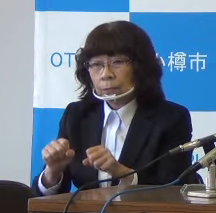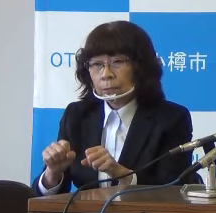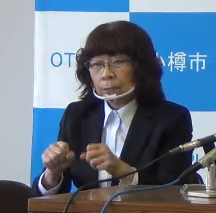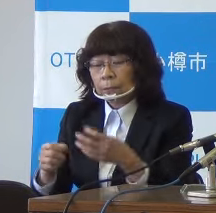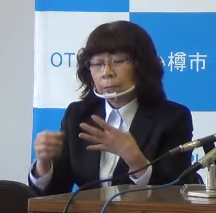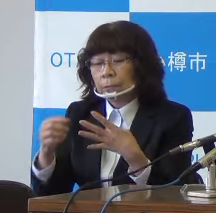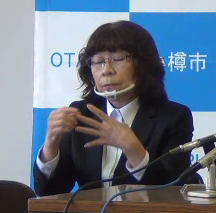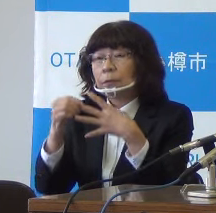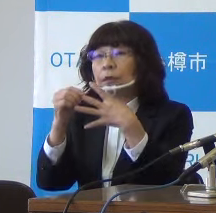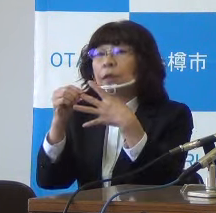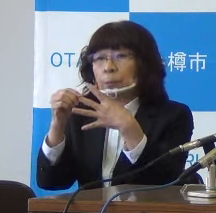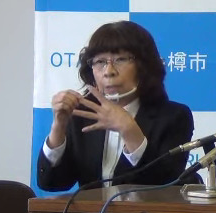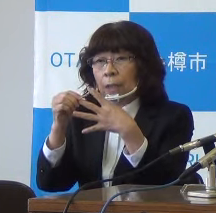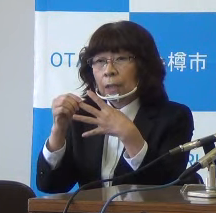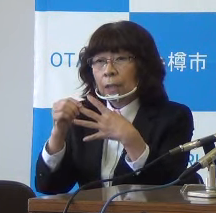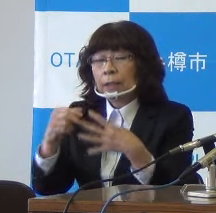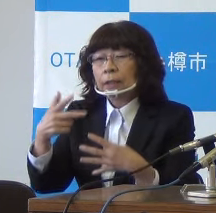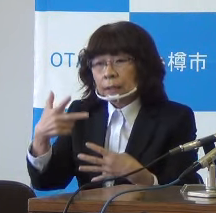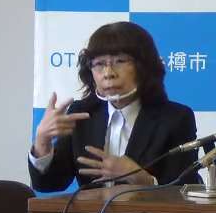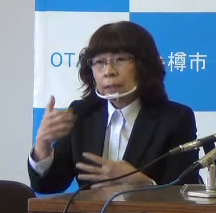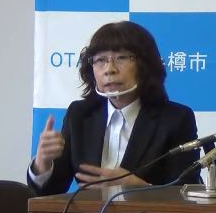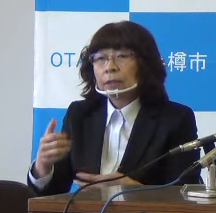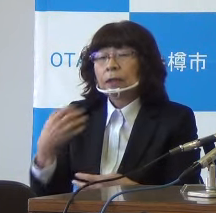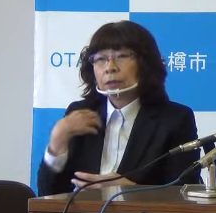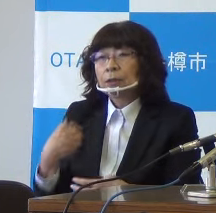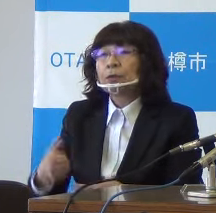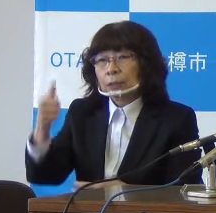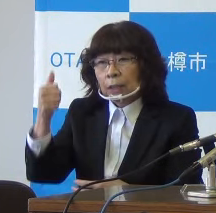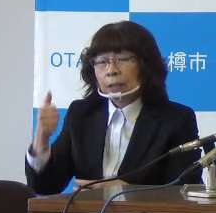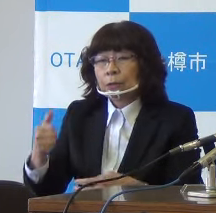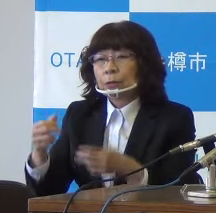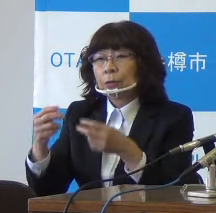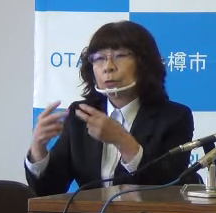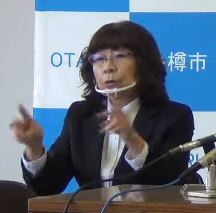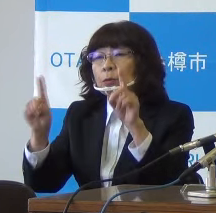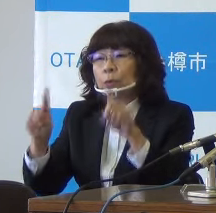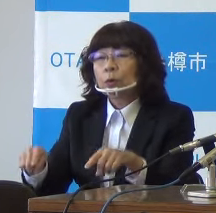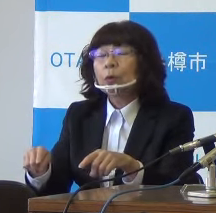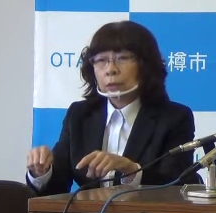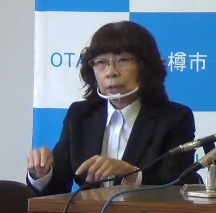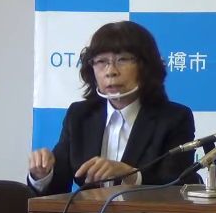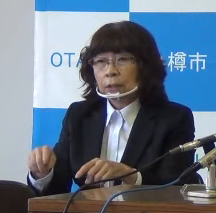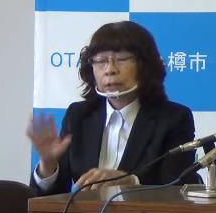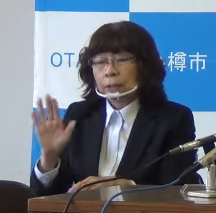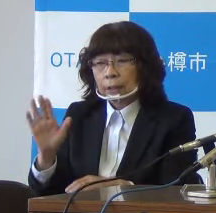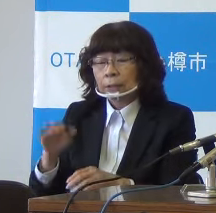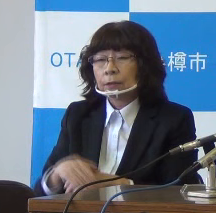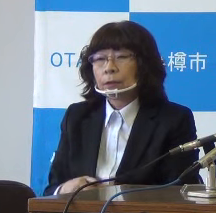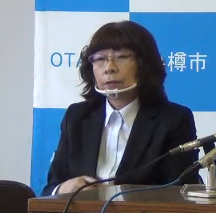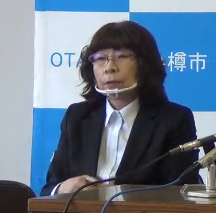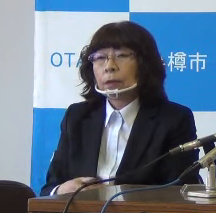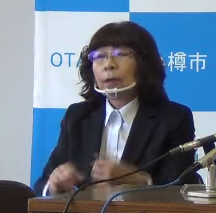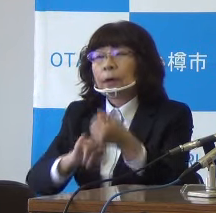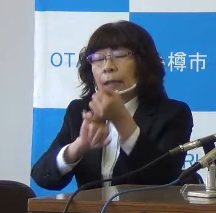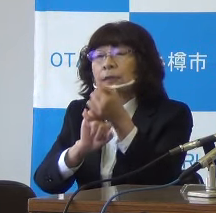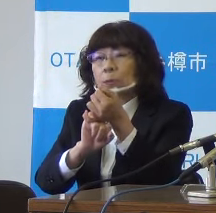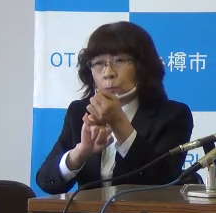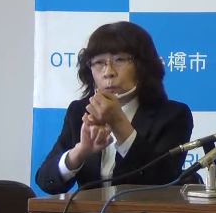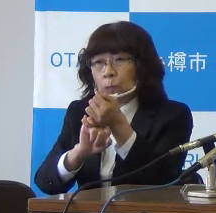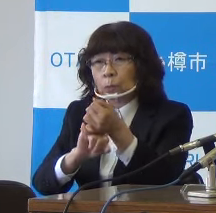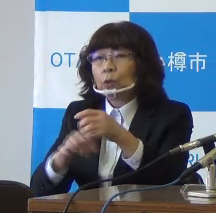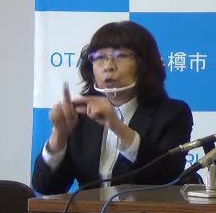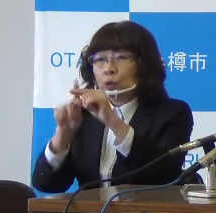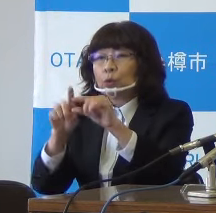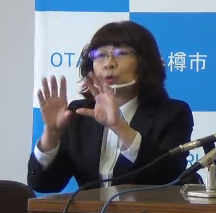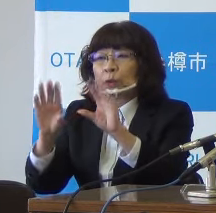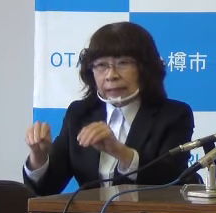2点目、市が主催をいたします行事の取り扱いについてです。原則中止と